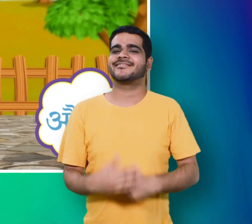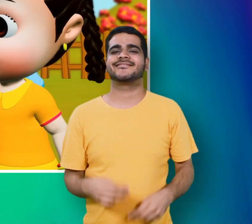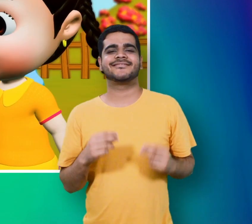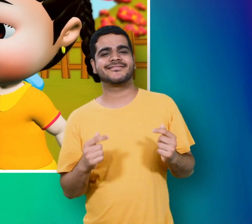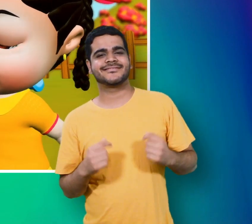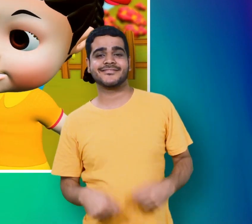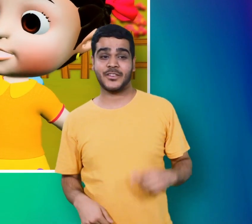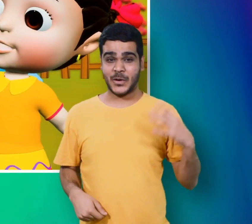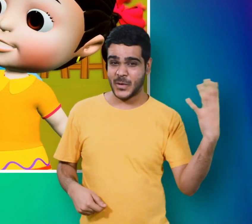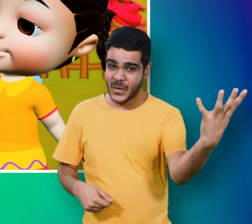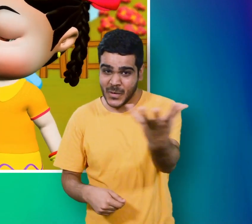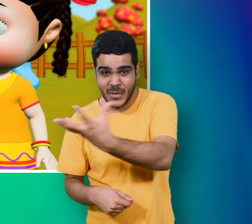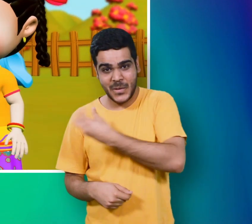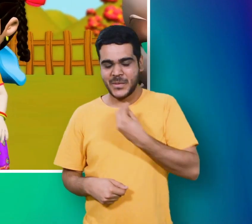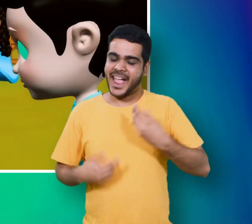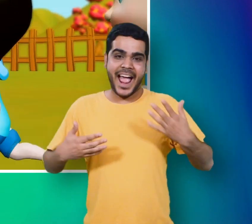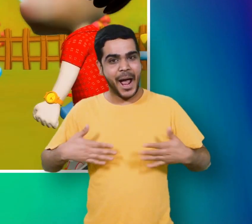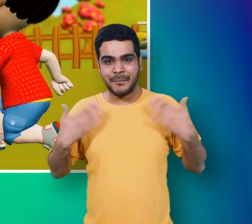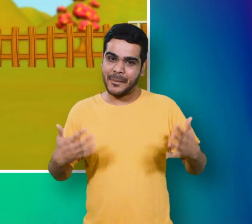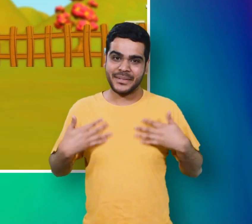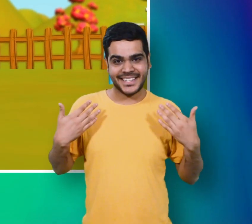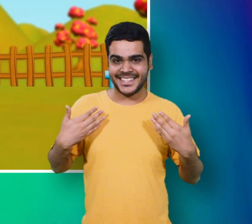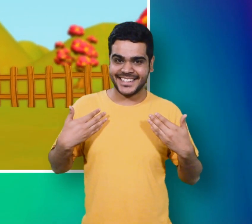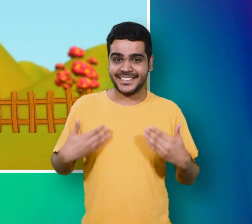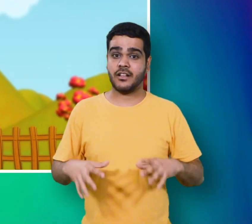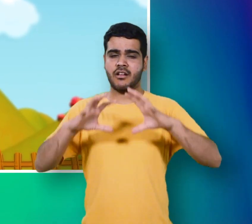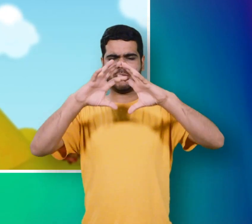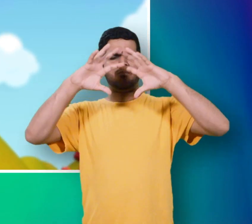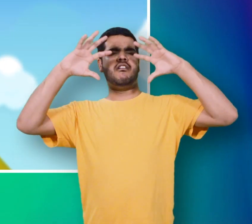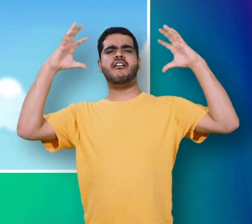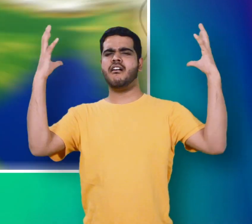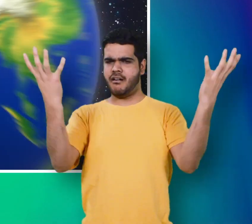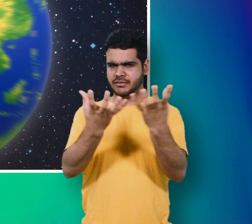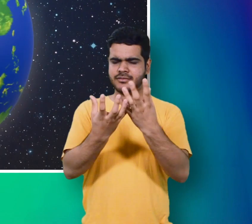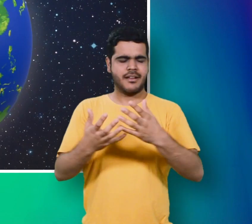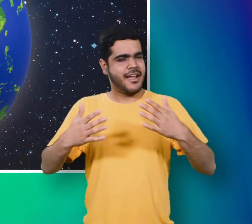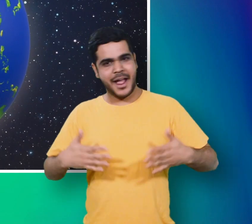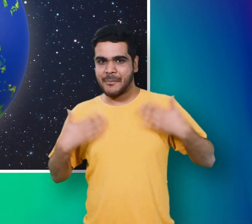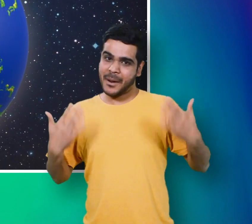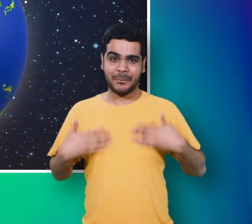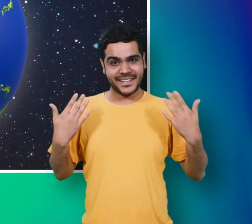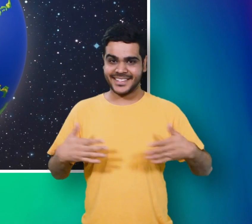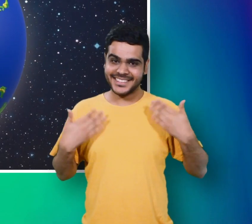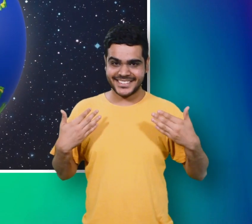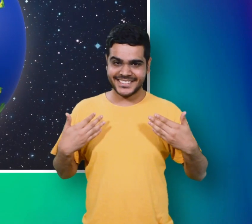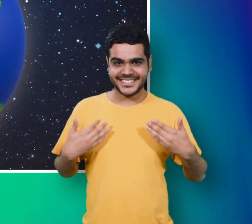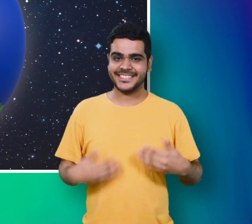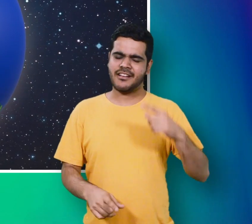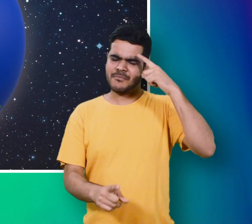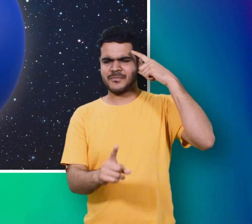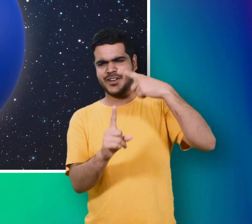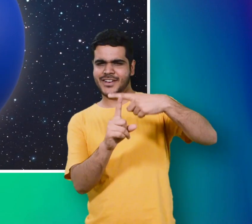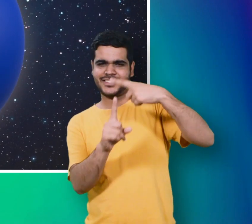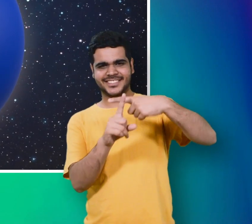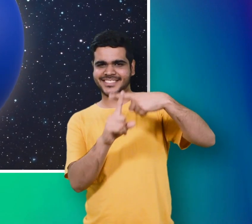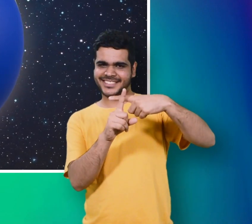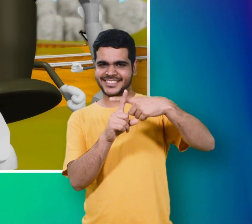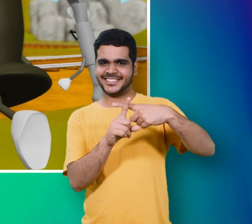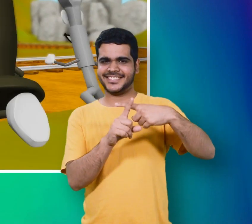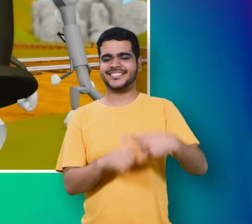सुझ रहे ये सान सुझ खुश रहे ये सारा संसार